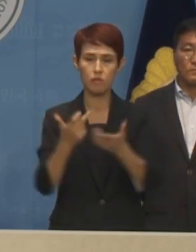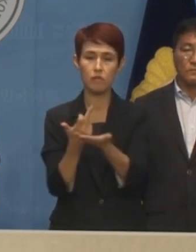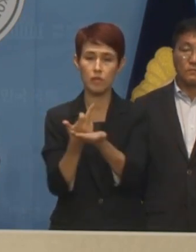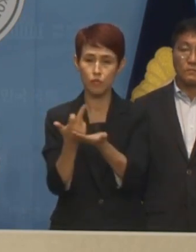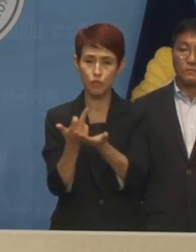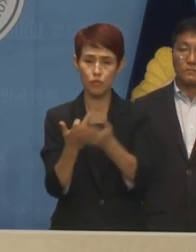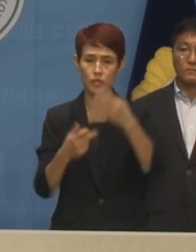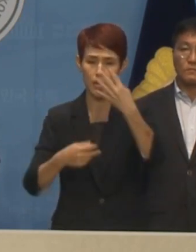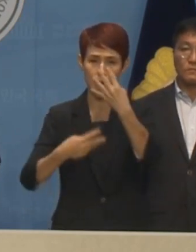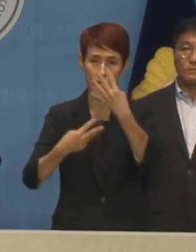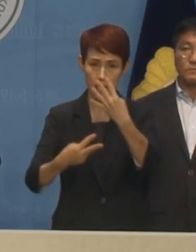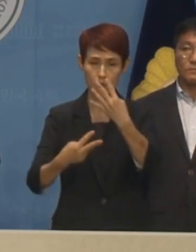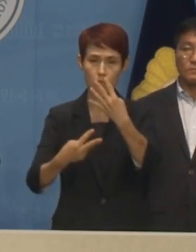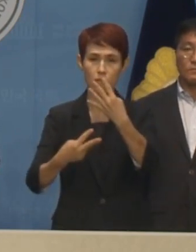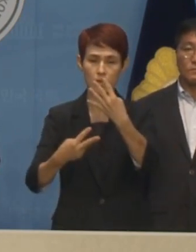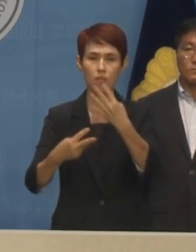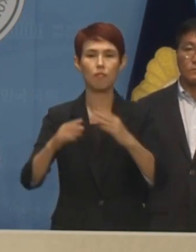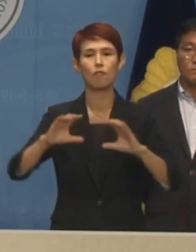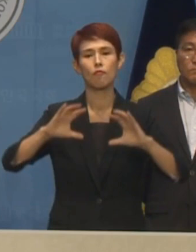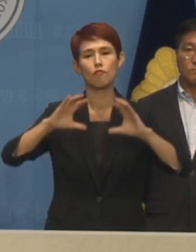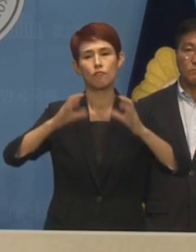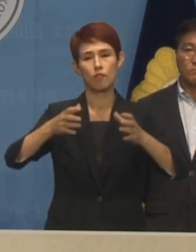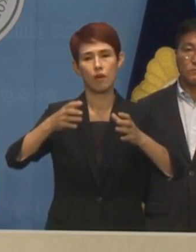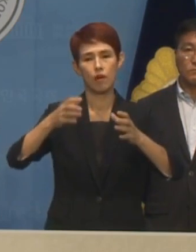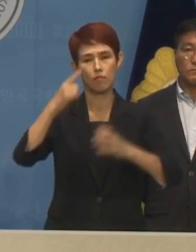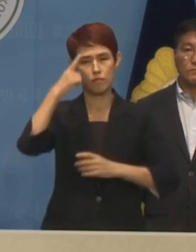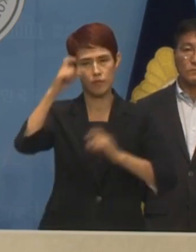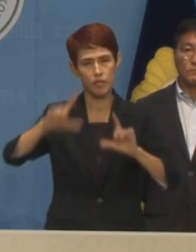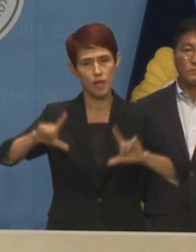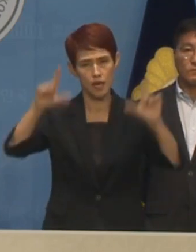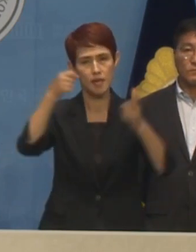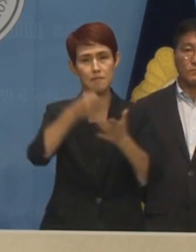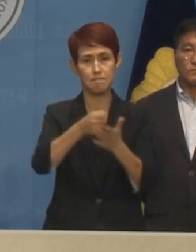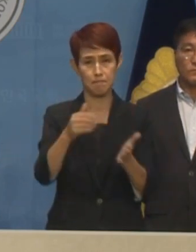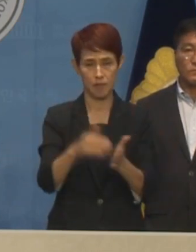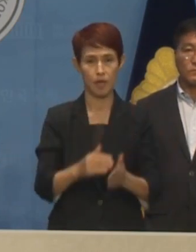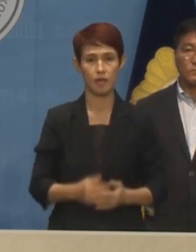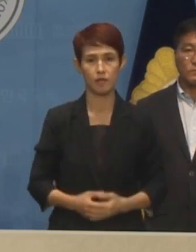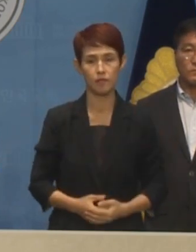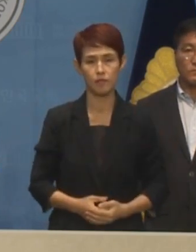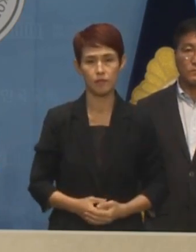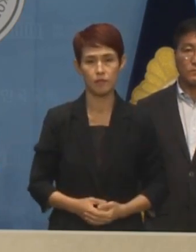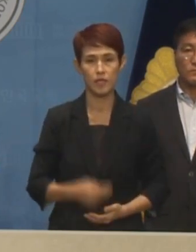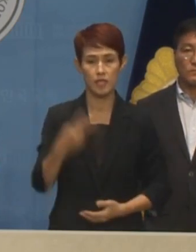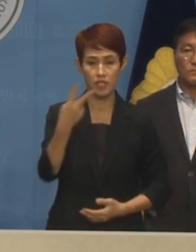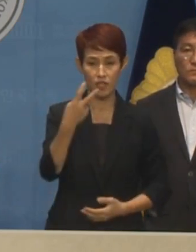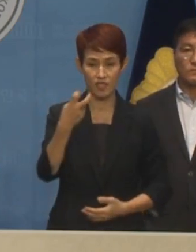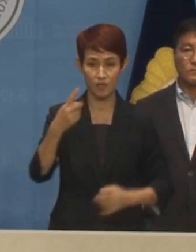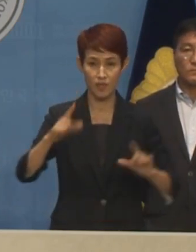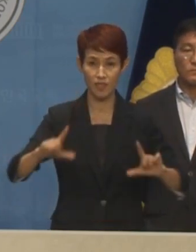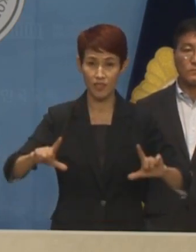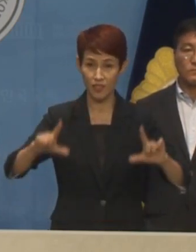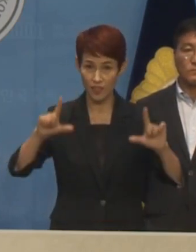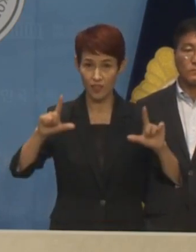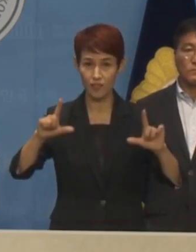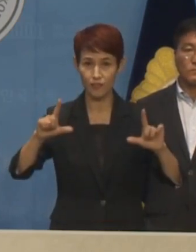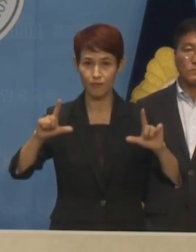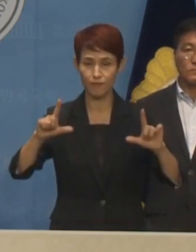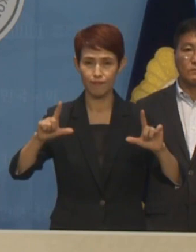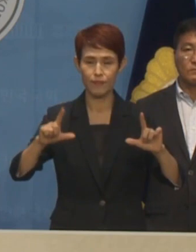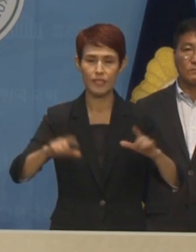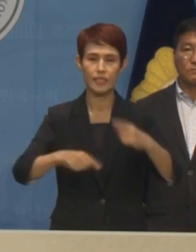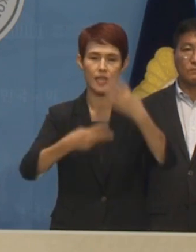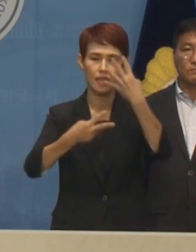4.3이 국가추념일로 지정되었습니다. 그리고 마침내 2021년